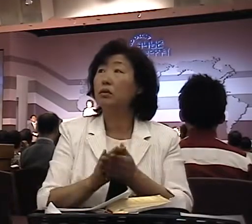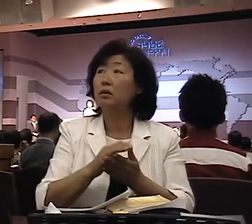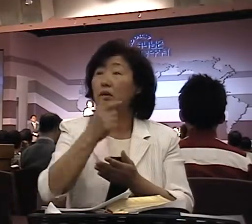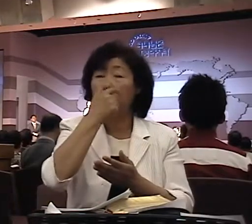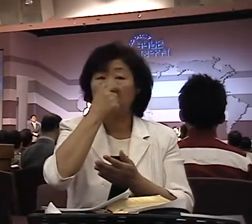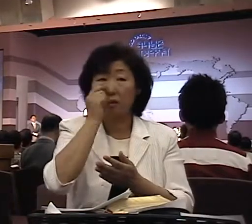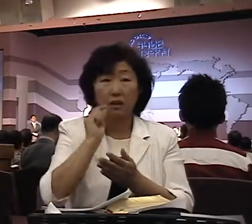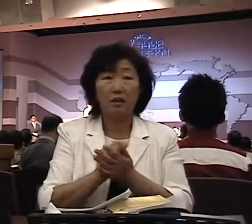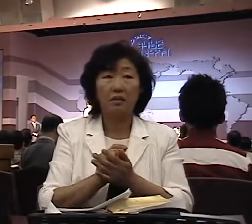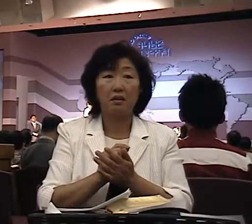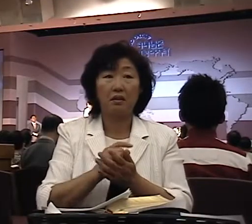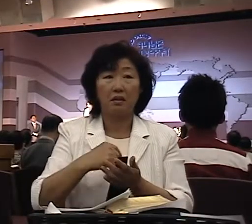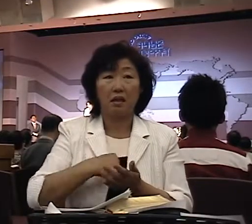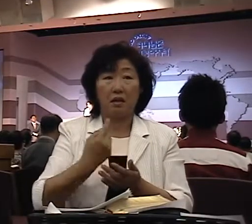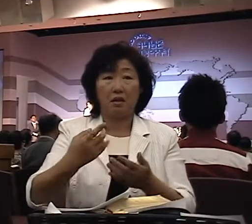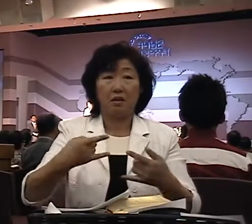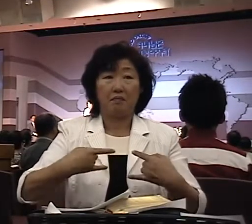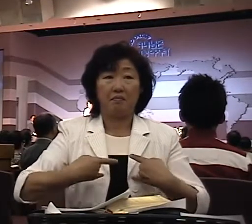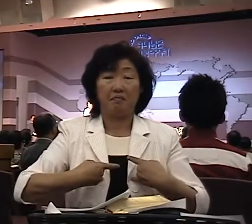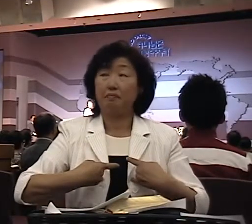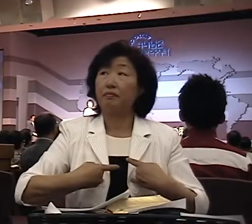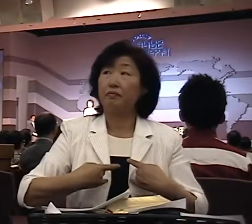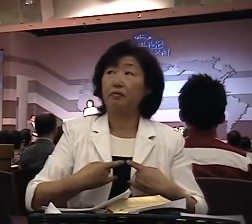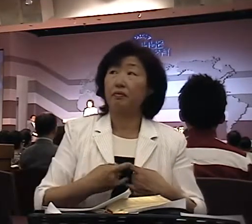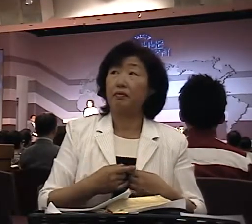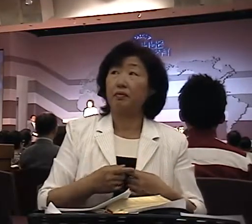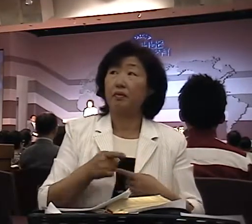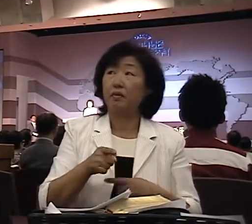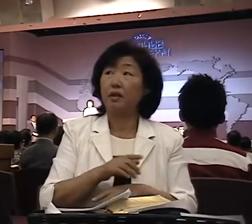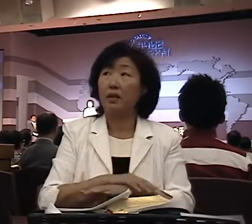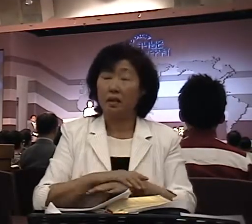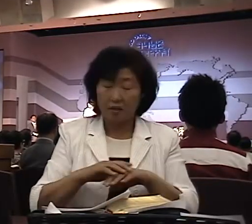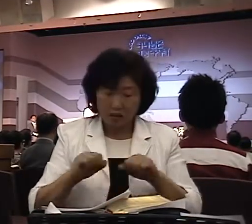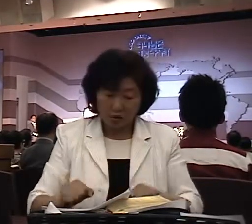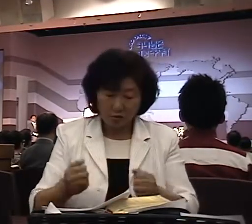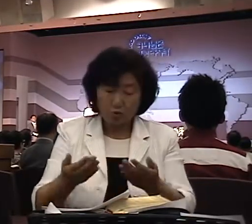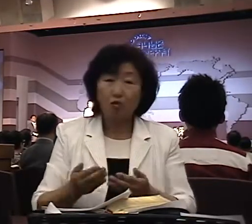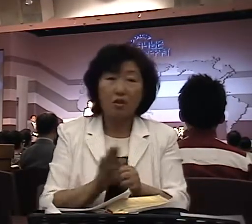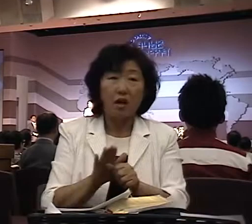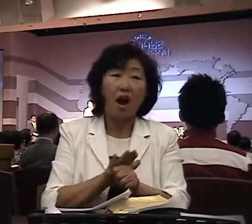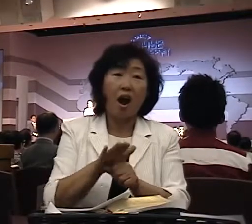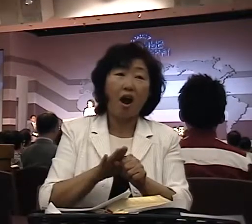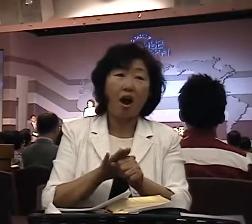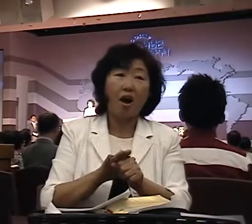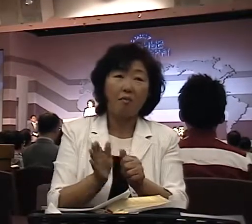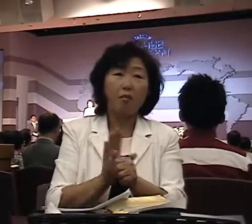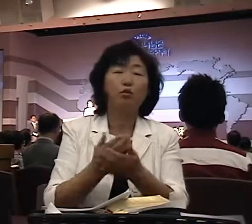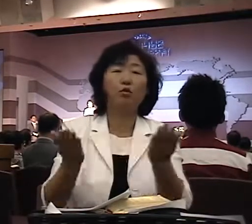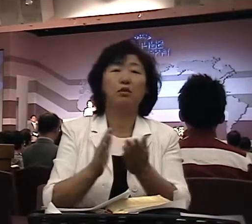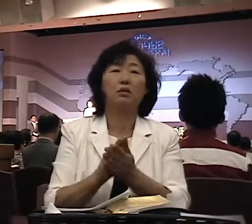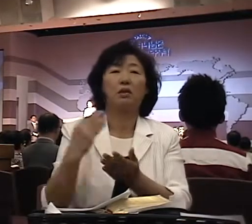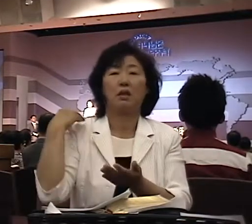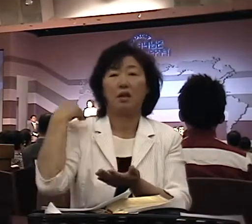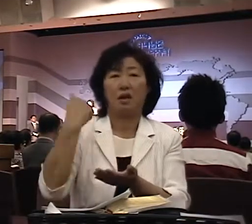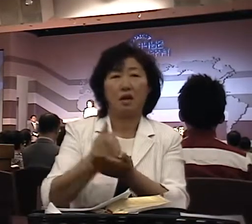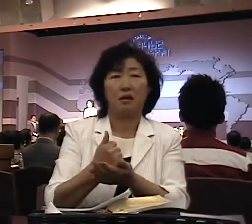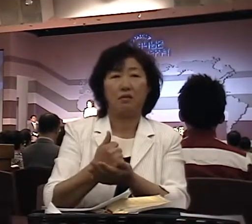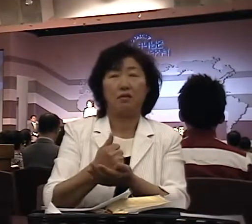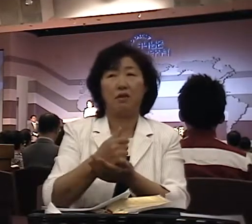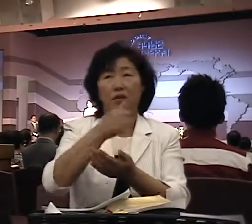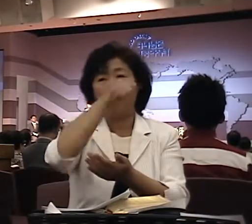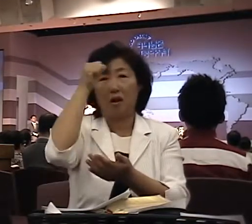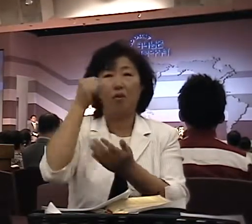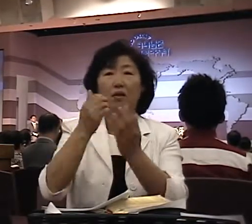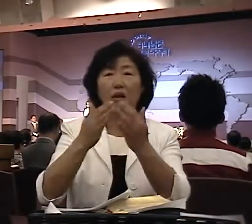부족한 저에게 이렇게 인사할 수 있도록 사랑을 베풀어 주신 우리 담임 목사님과 여러 장로님들께